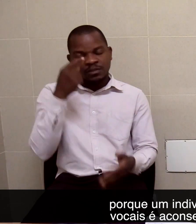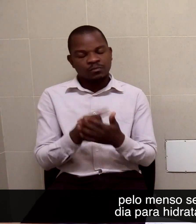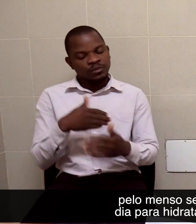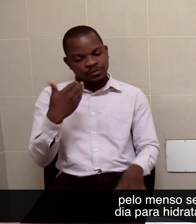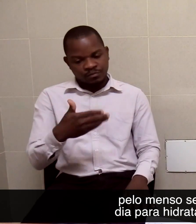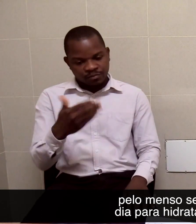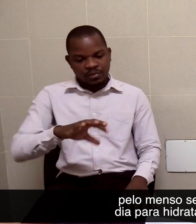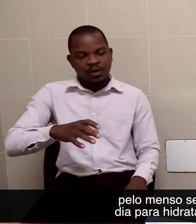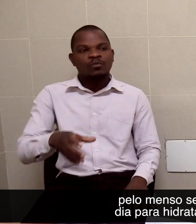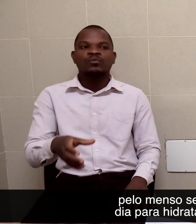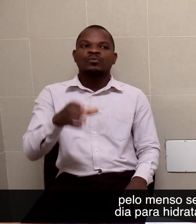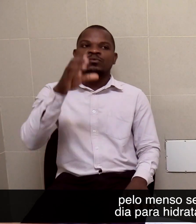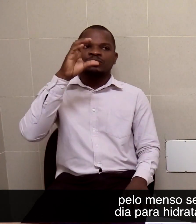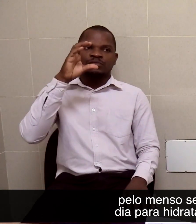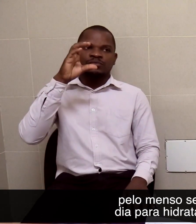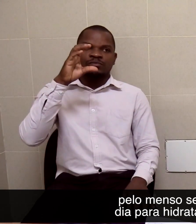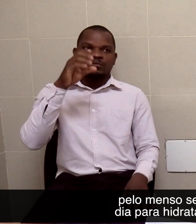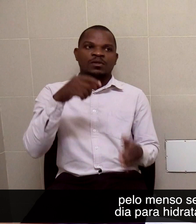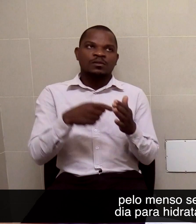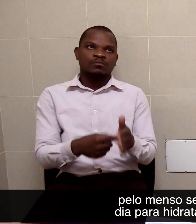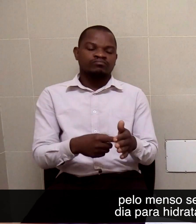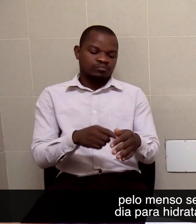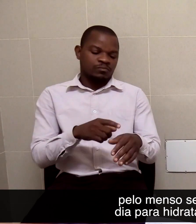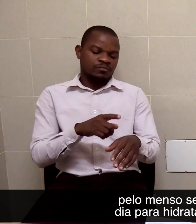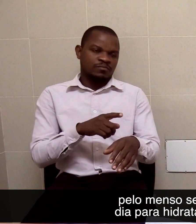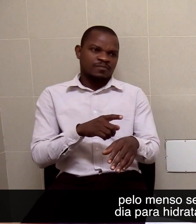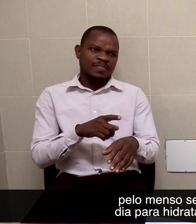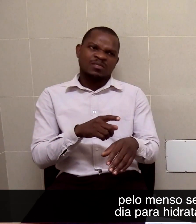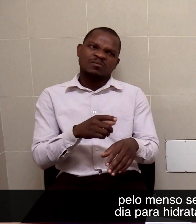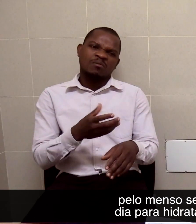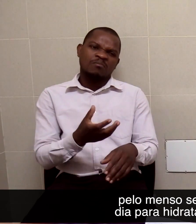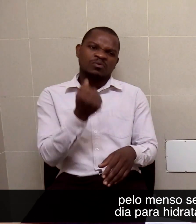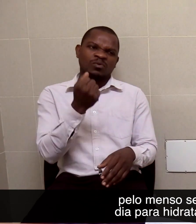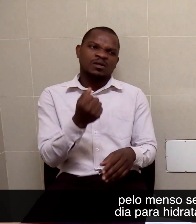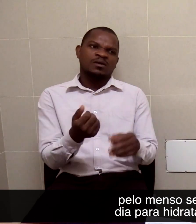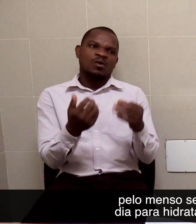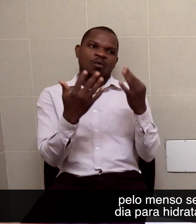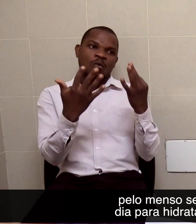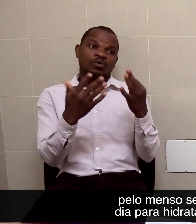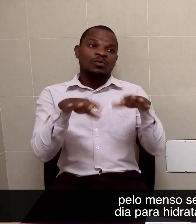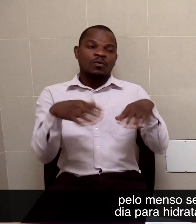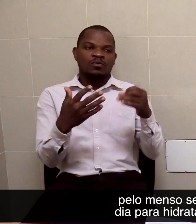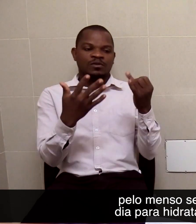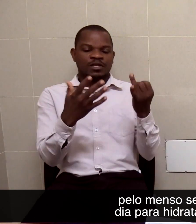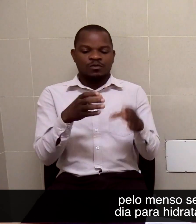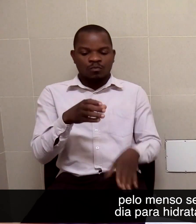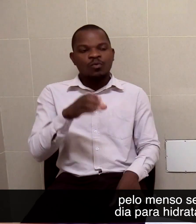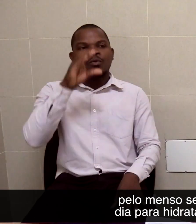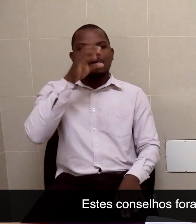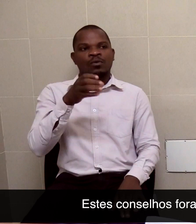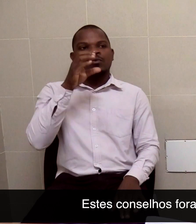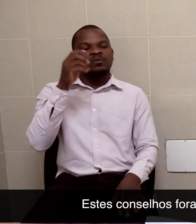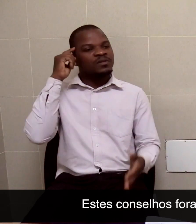água, pelo menos 7 a 8 copos por dia, para hidratar as pregas